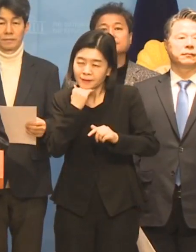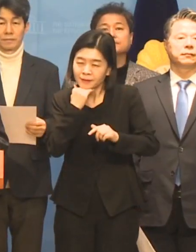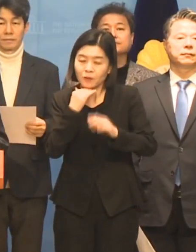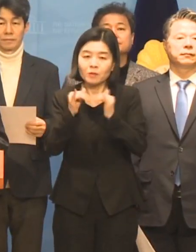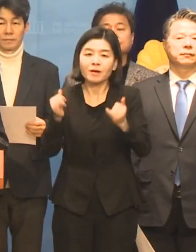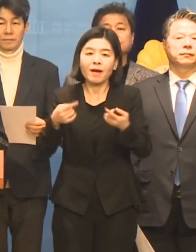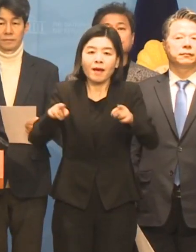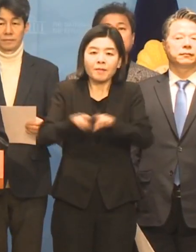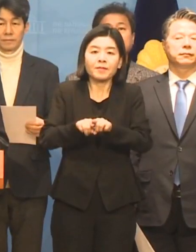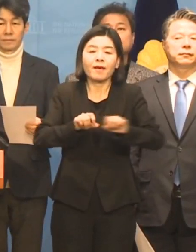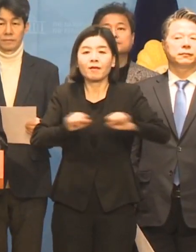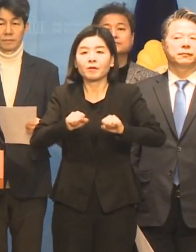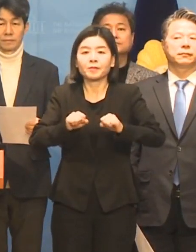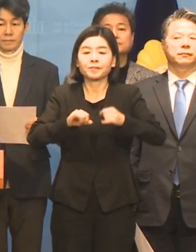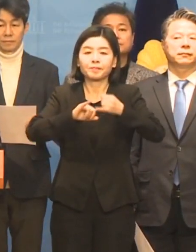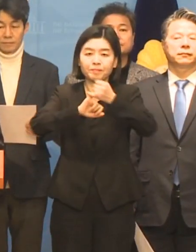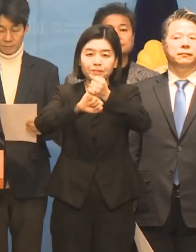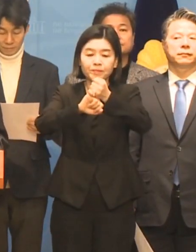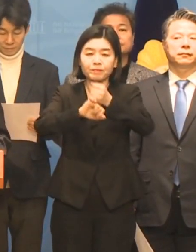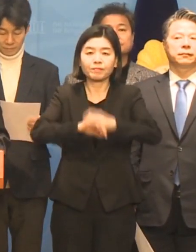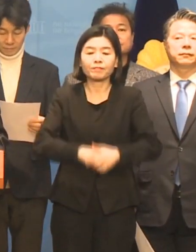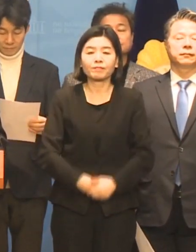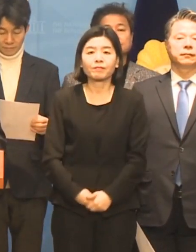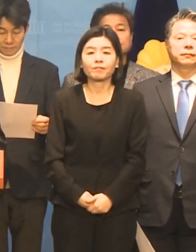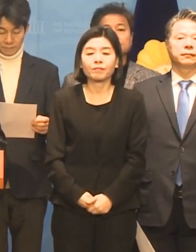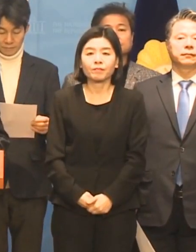것을 분명히 밝힙니다.